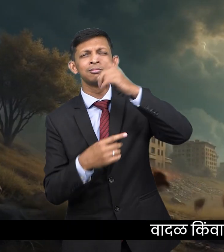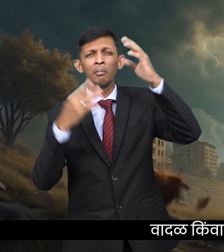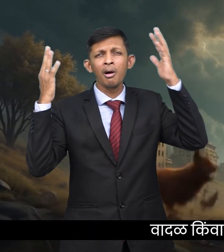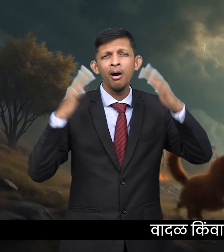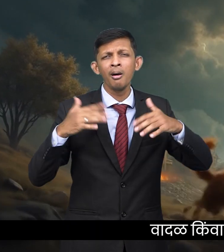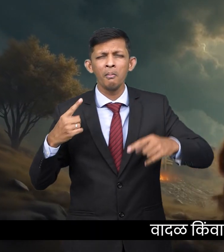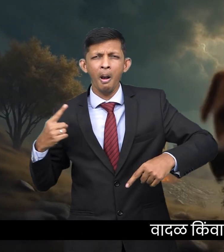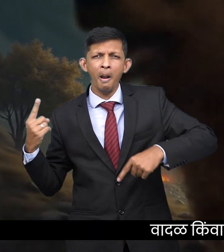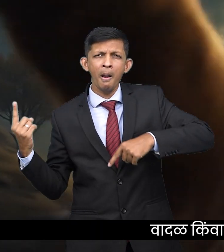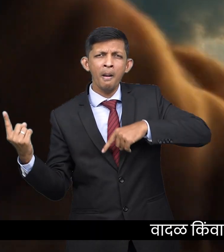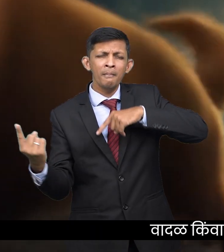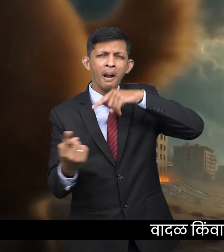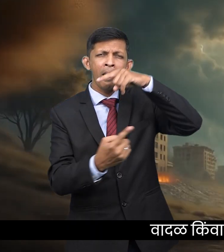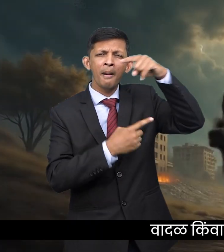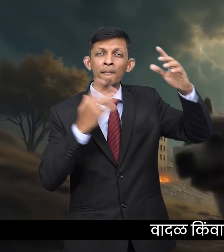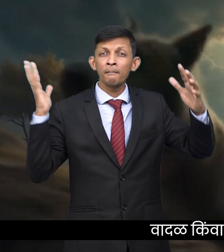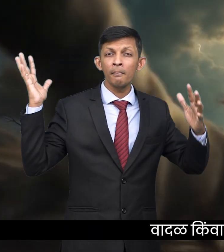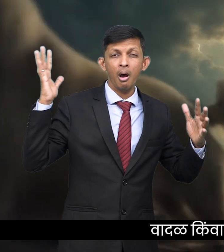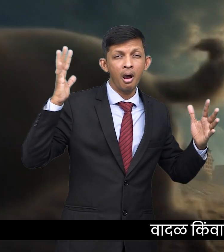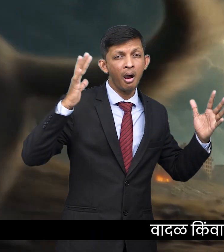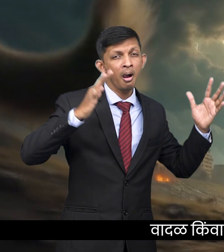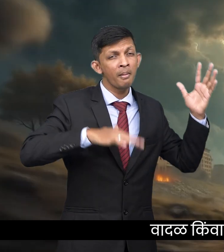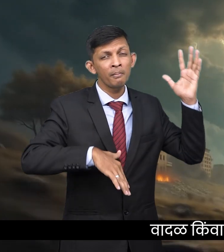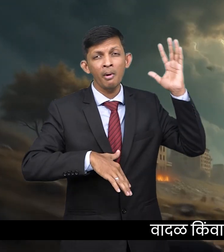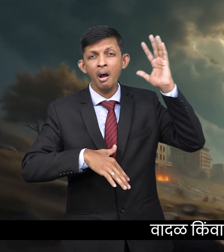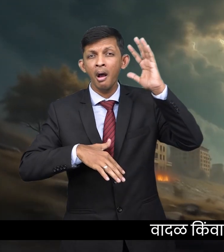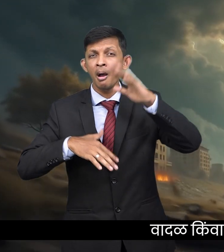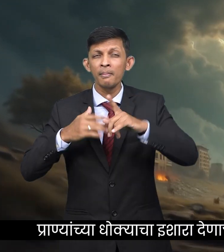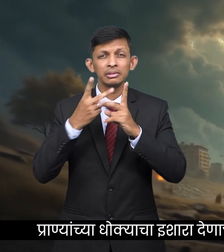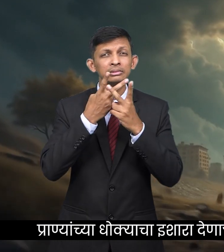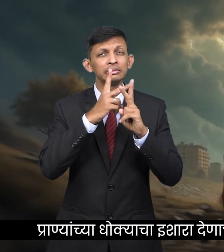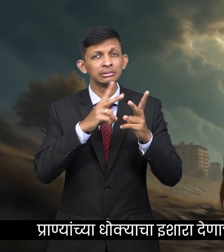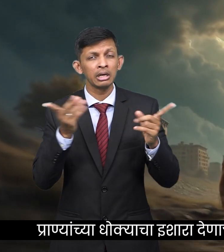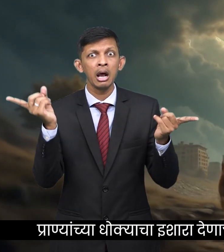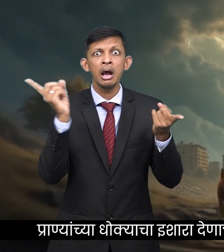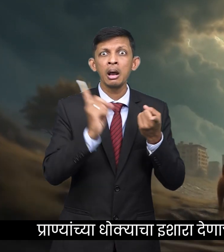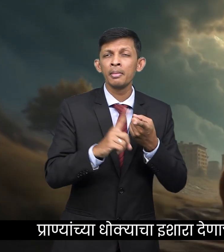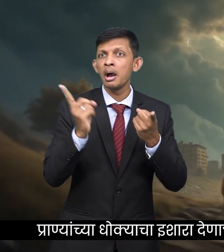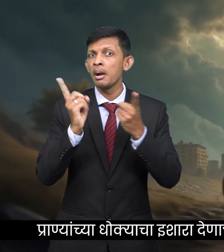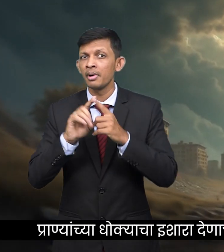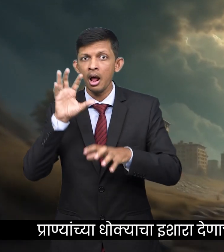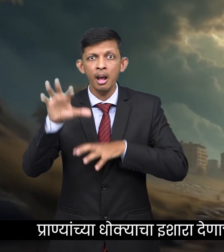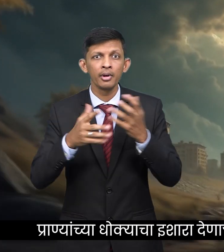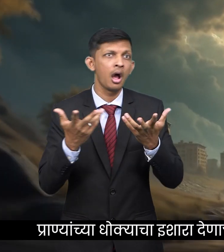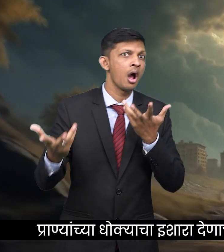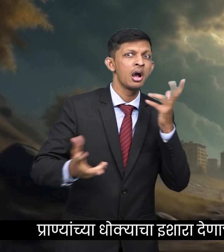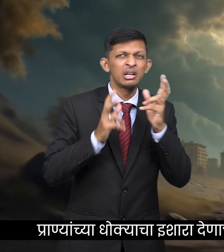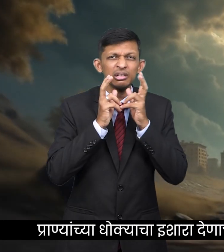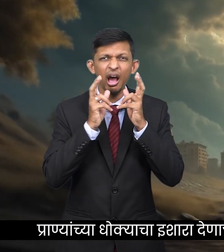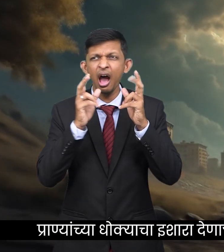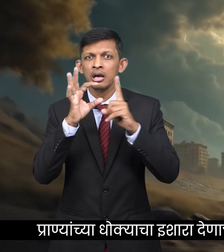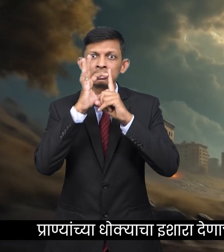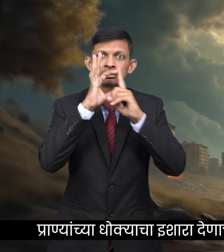वादळ किंवा भूकंप यासारख्या आपत्त्या प्राण्यांच्या धोक्याचा